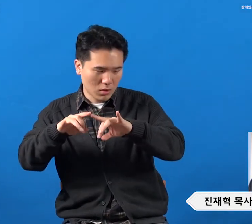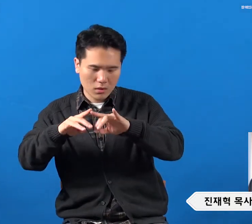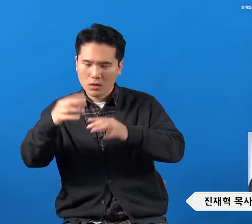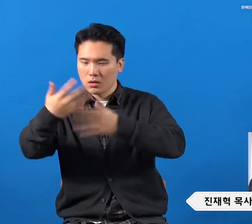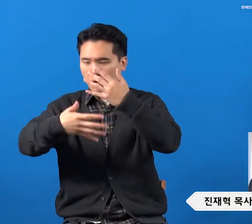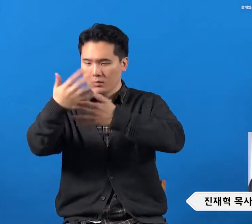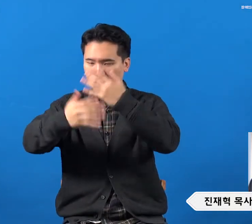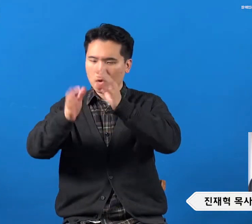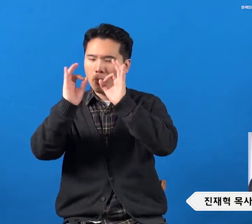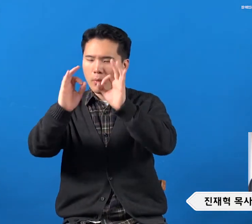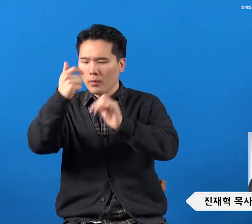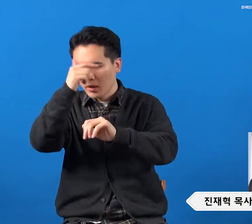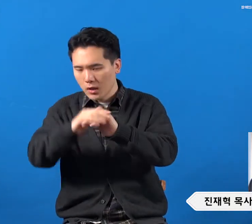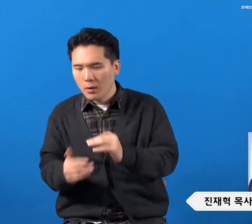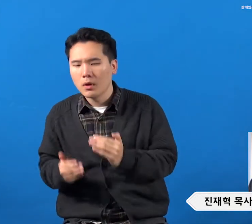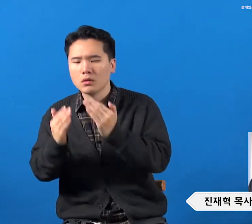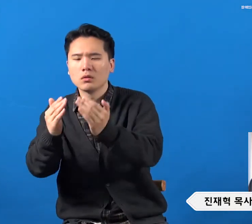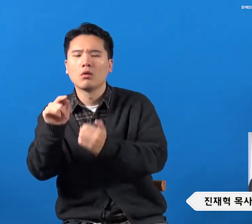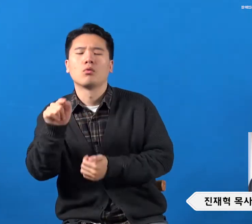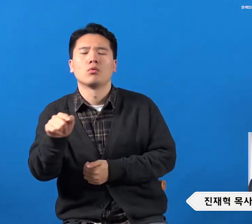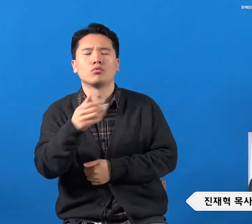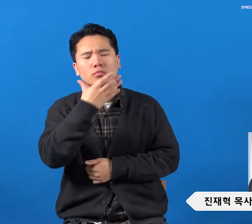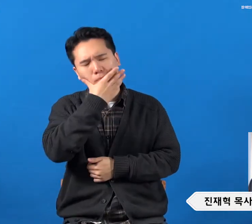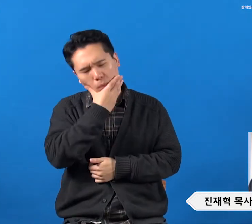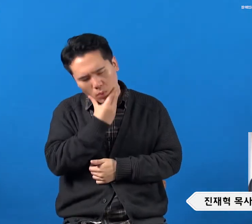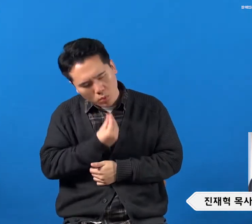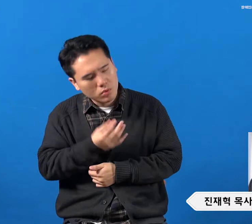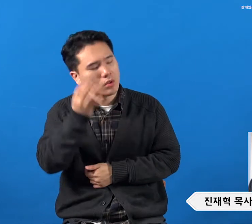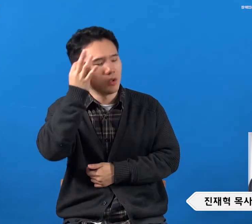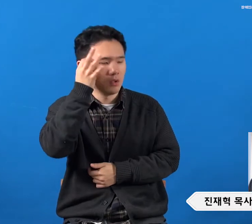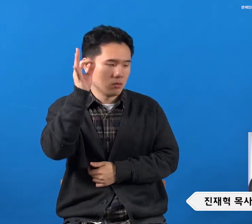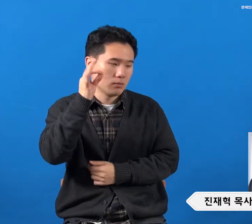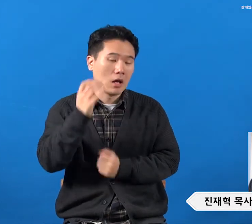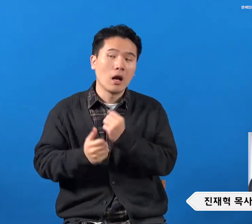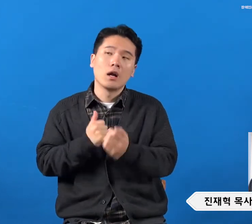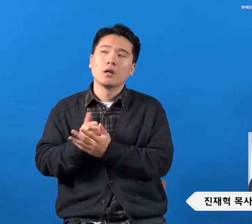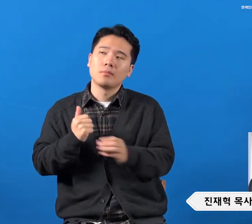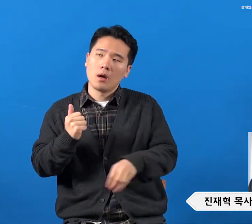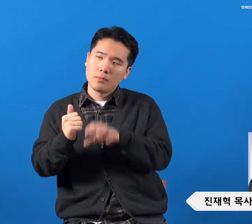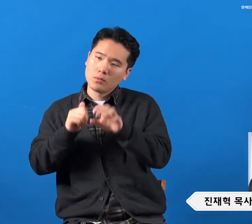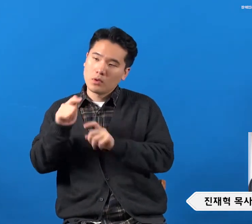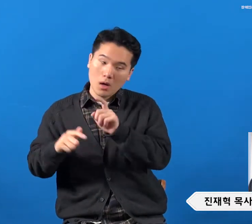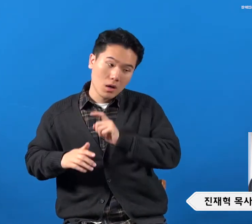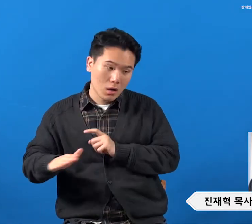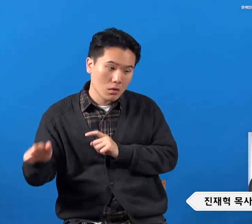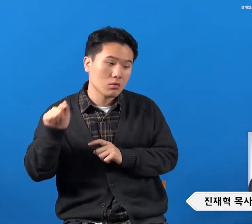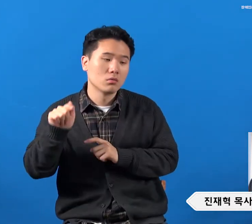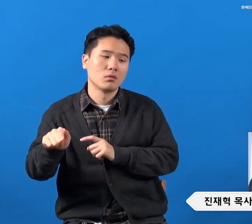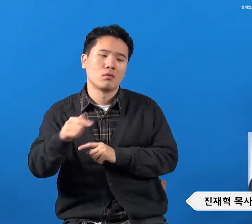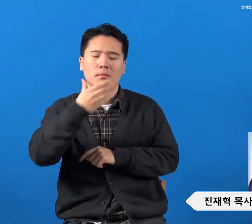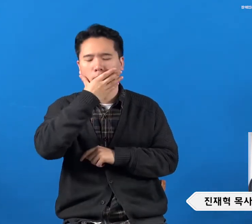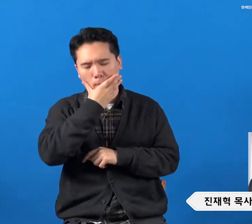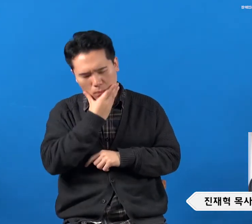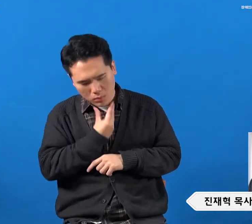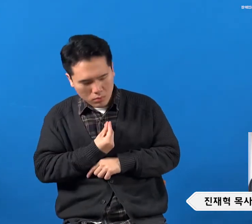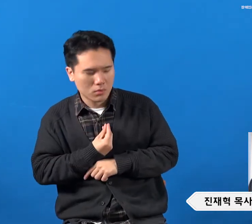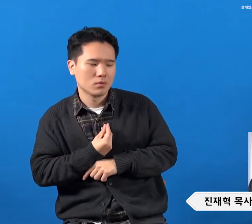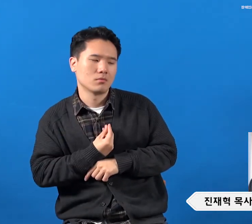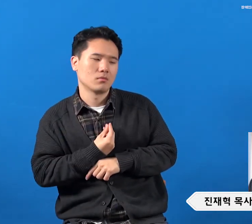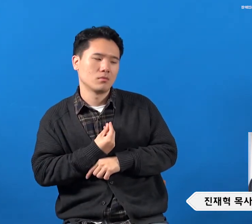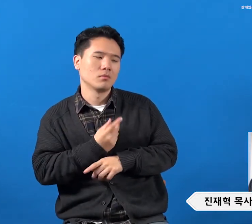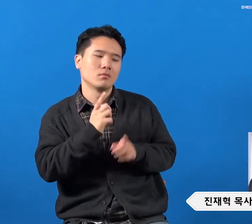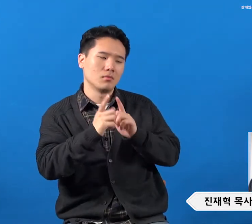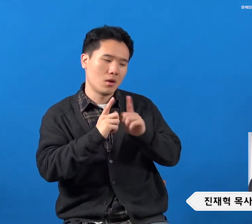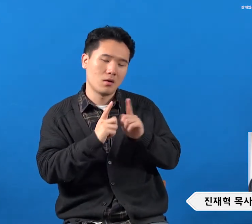큰 축복인지, 하나님 앞에 나갈 수 있다는 것만으로도 얼마나 큰 축복인지 모르겠습니다 라는 그